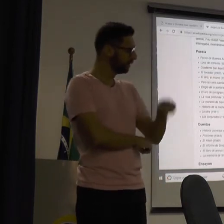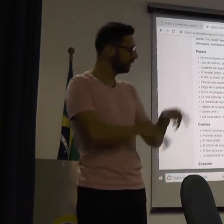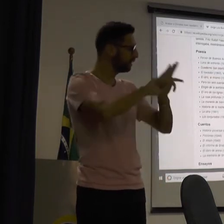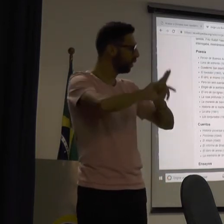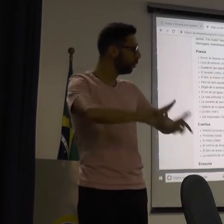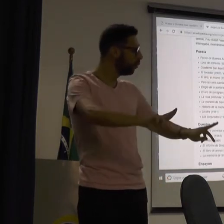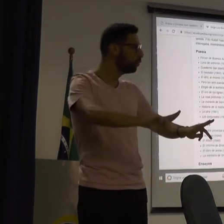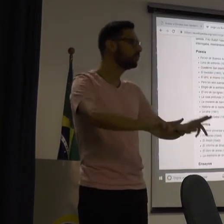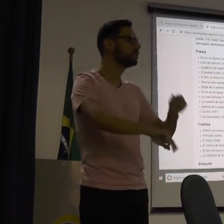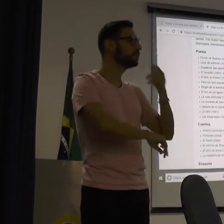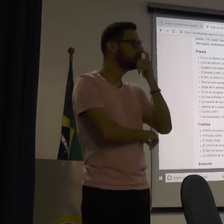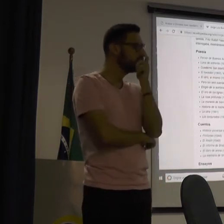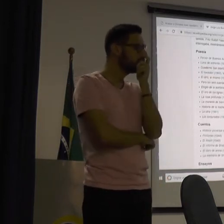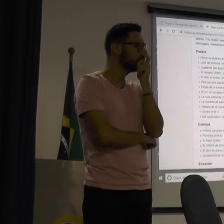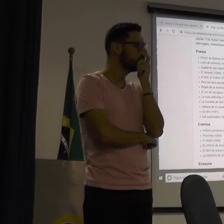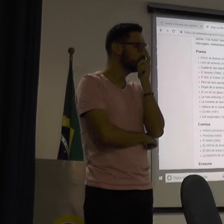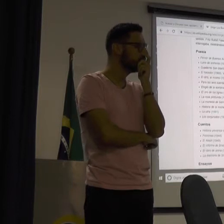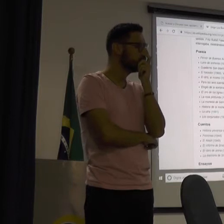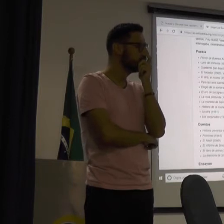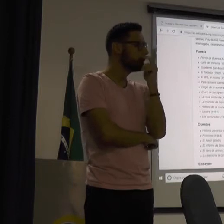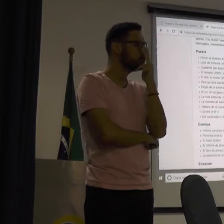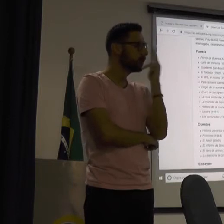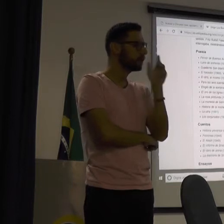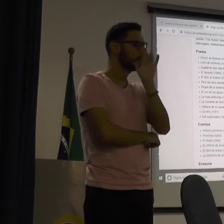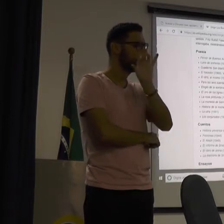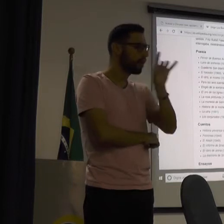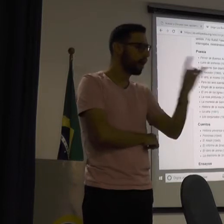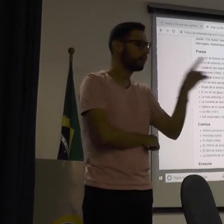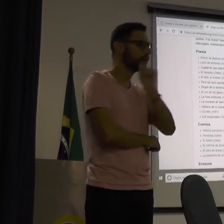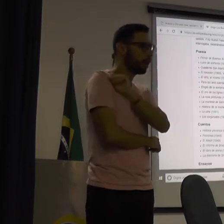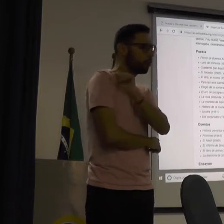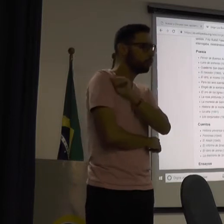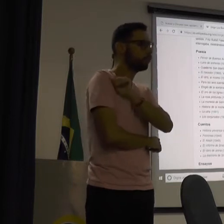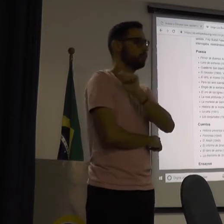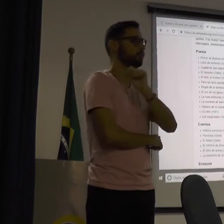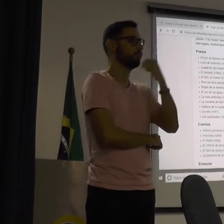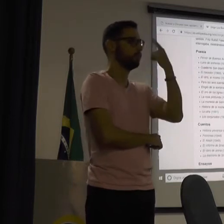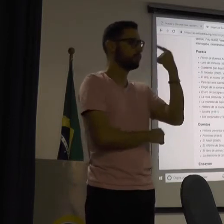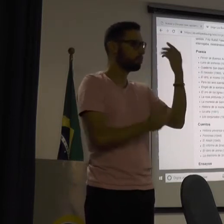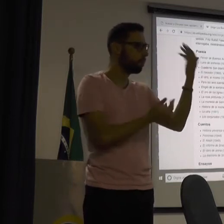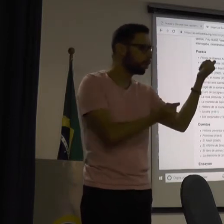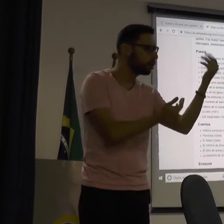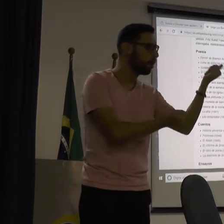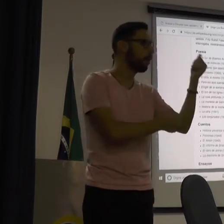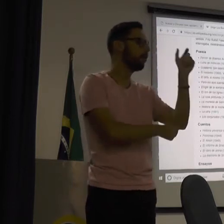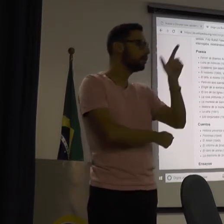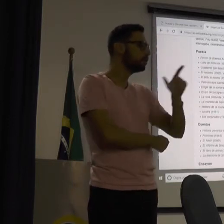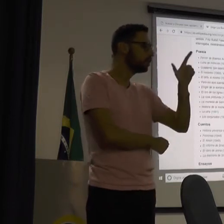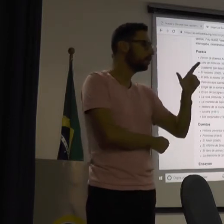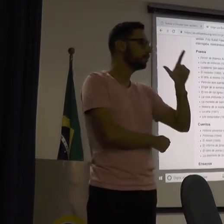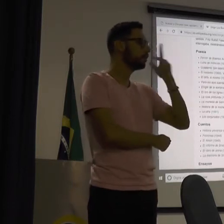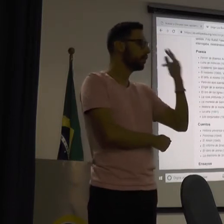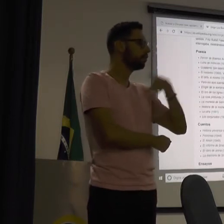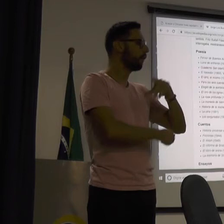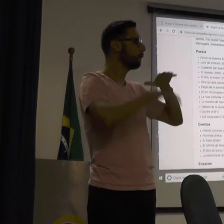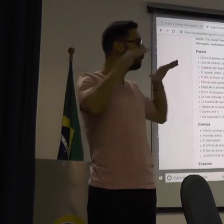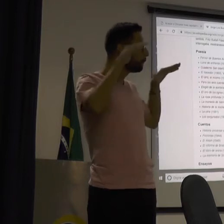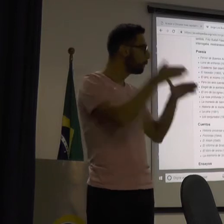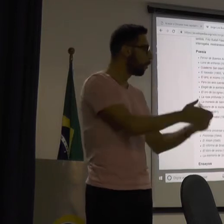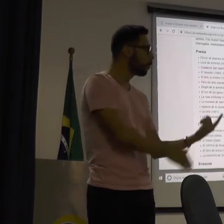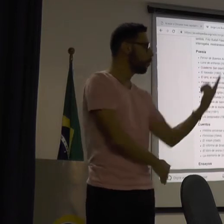né? Vocês, assim, cada um de espanhol, parece que de literatura tem um autor, isso na época, né? Isso foi antes da entrada